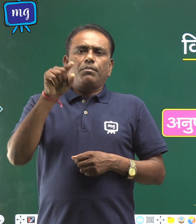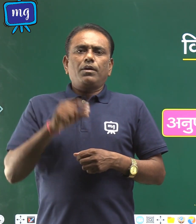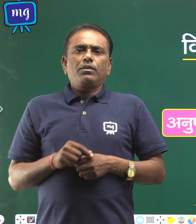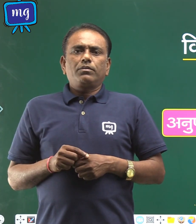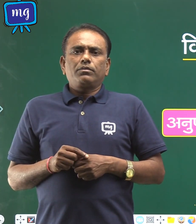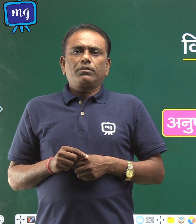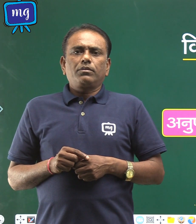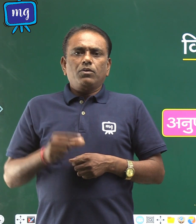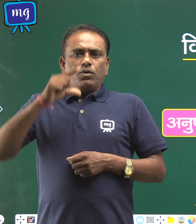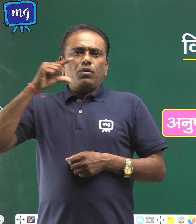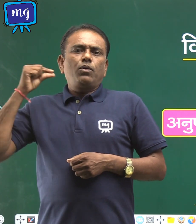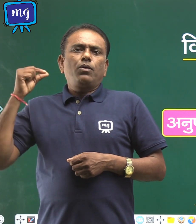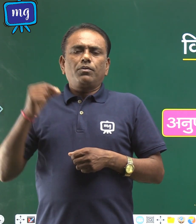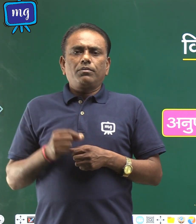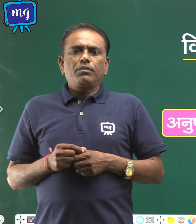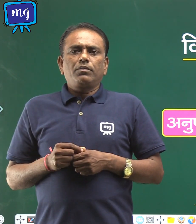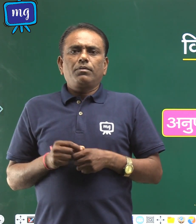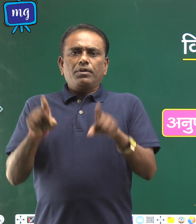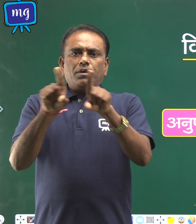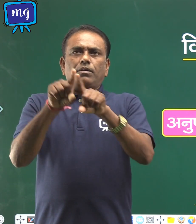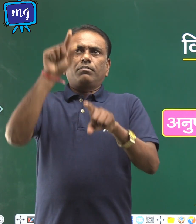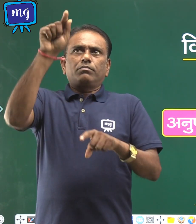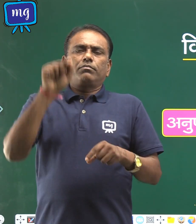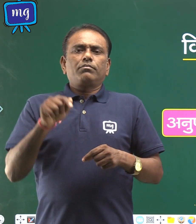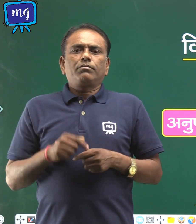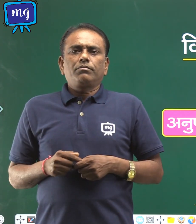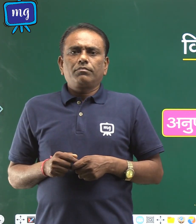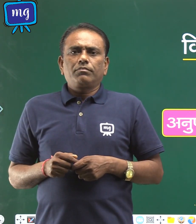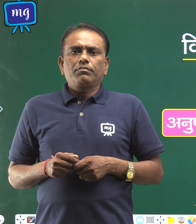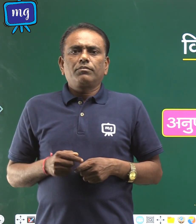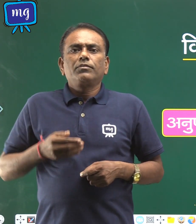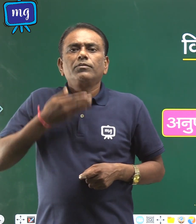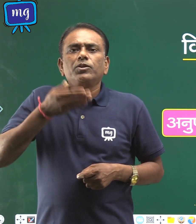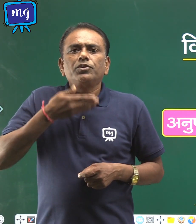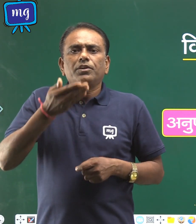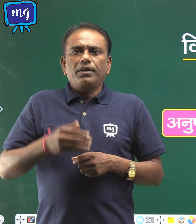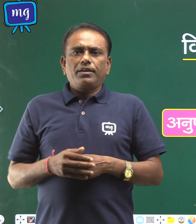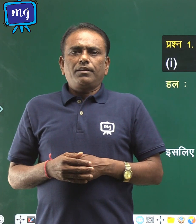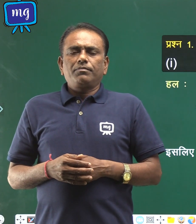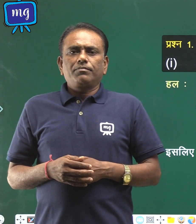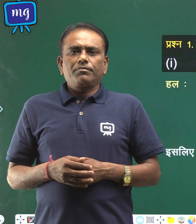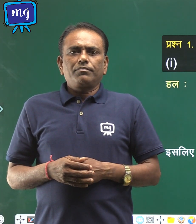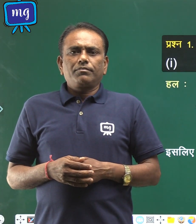अनुपात और समानुपात सिखाएंगे।